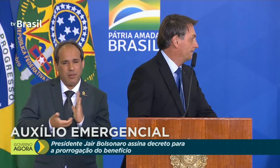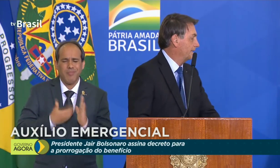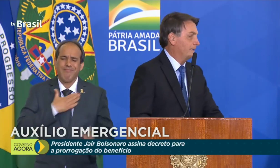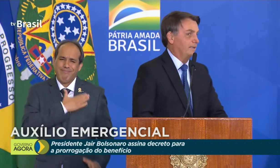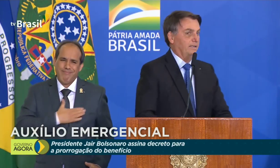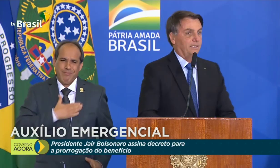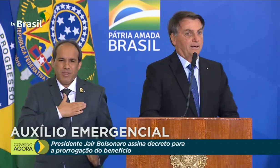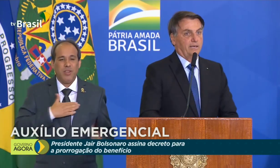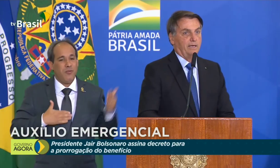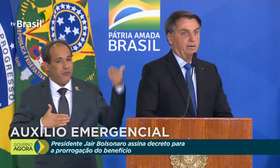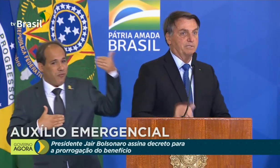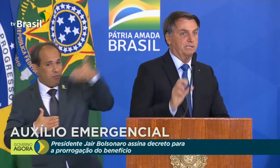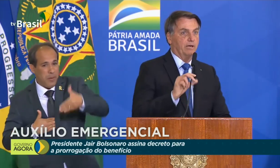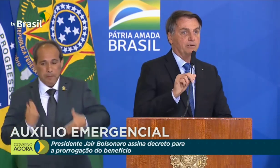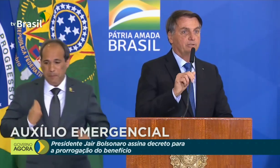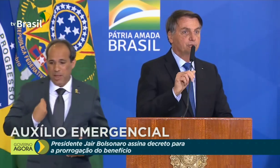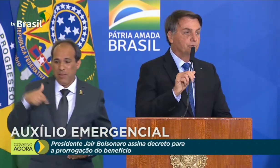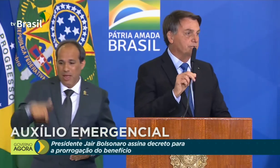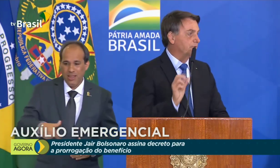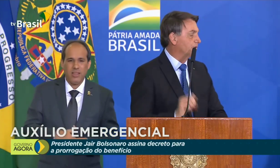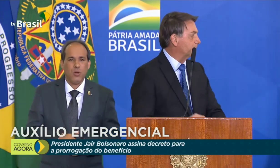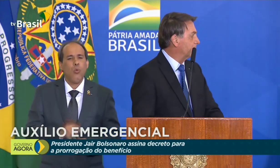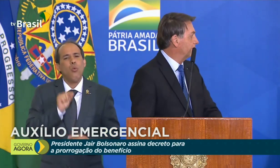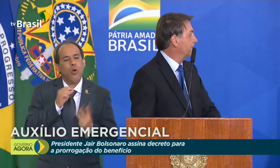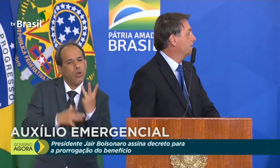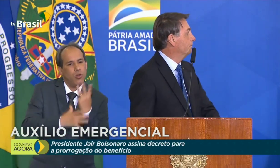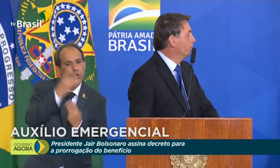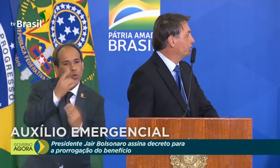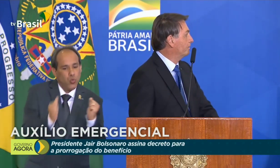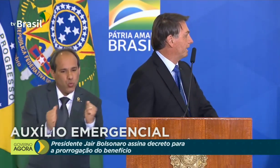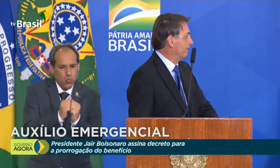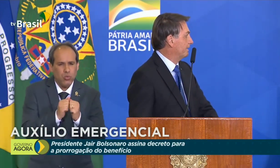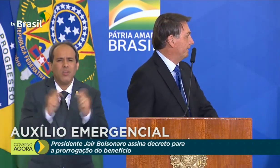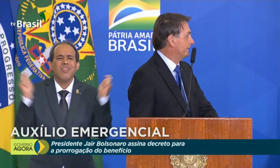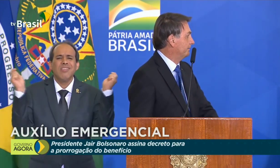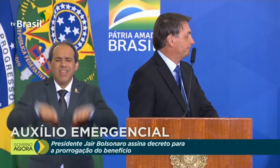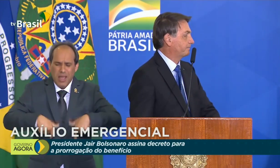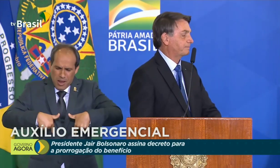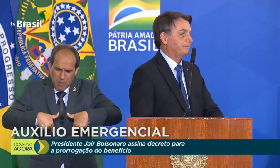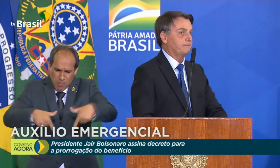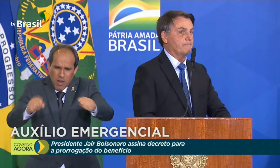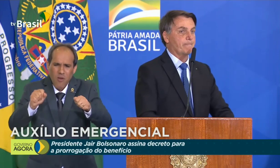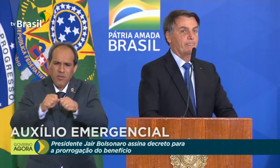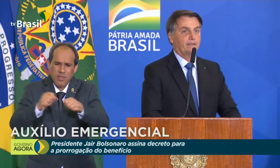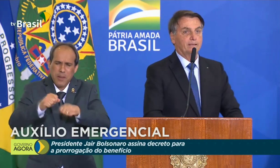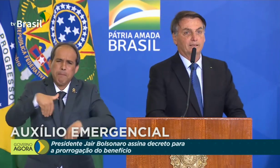aqui. É um sinal que juntos nós podemos fazer muito pela nossa pátria.